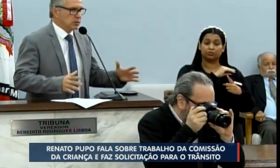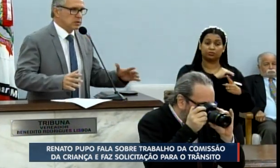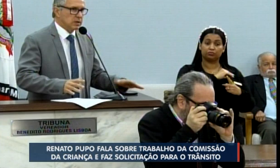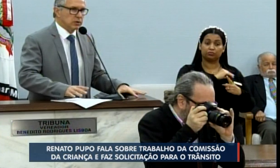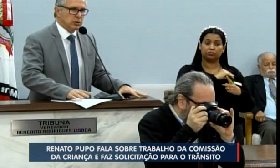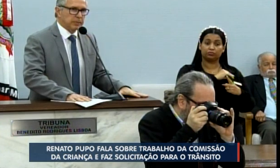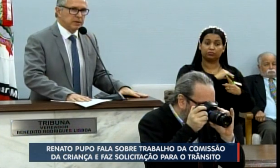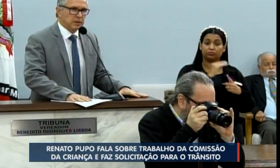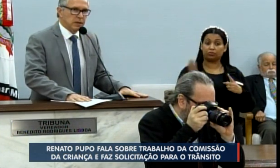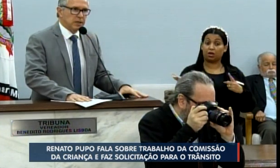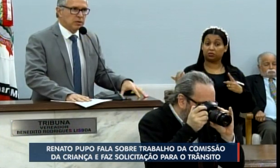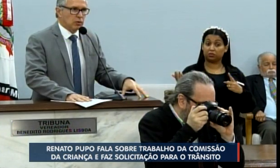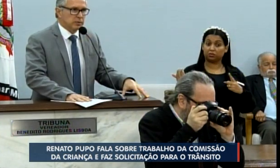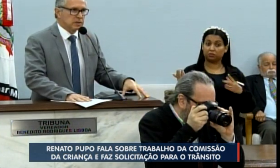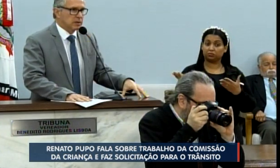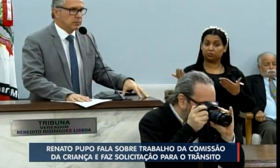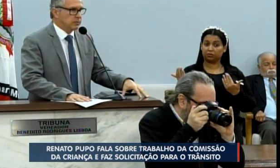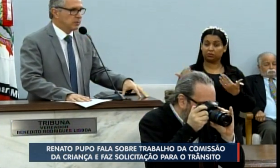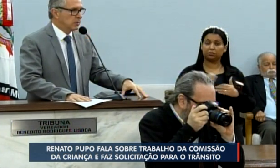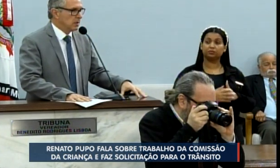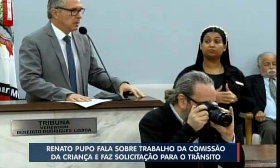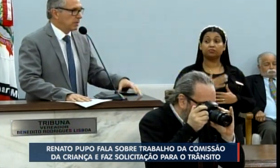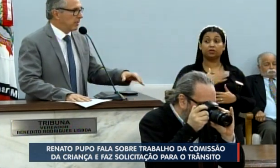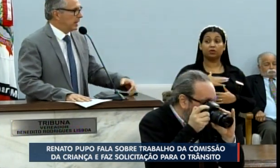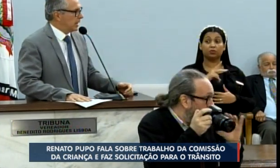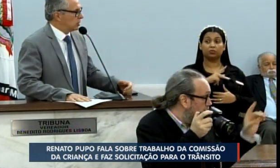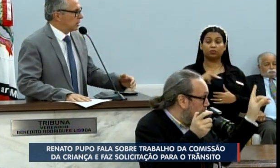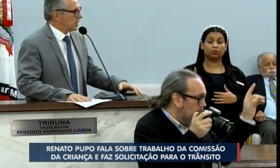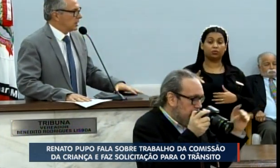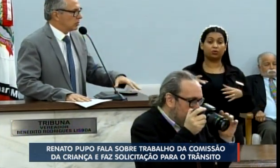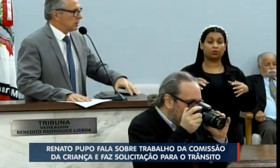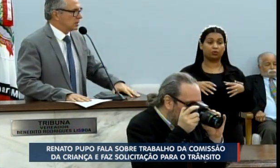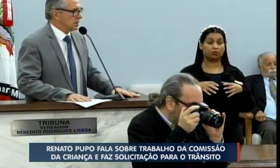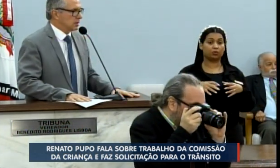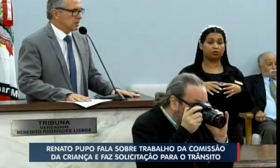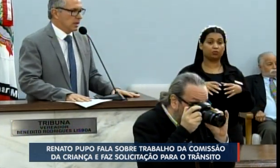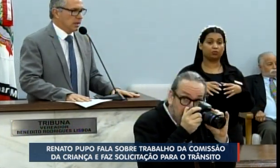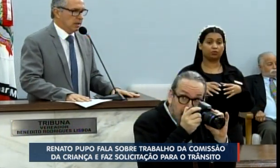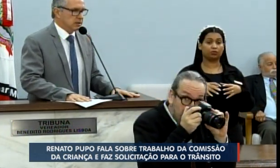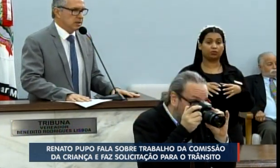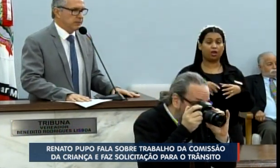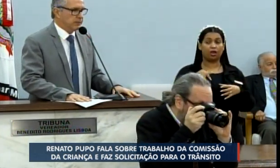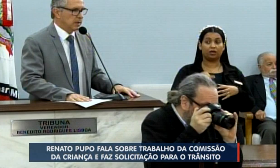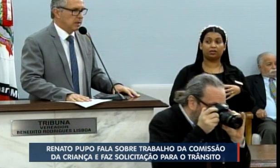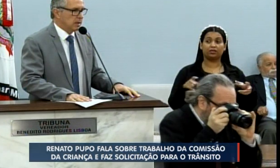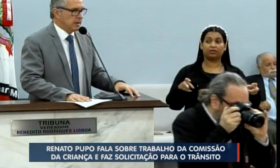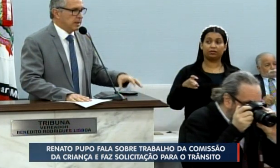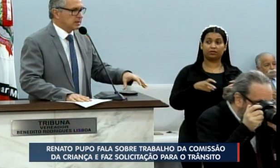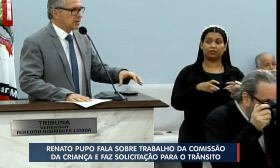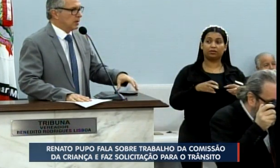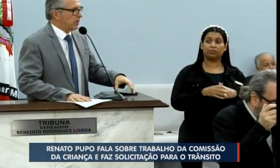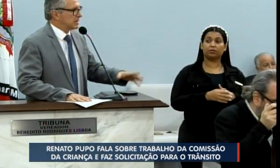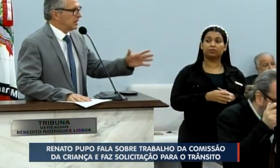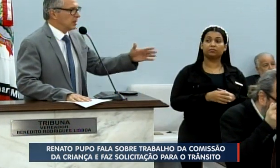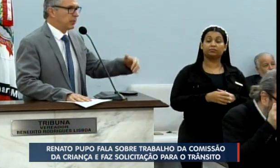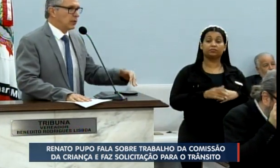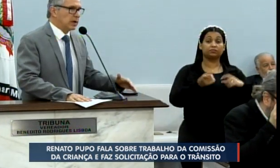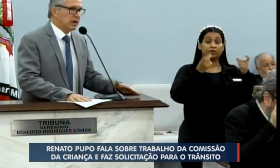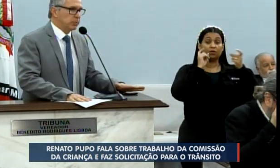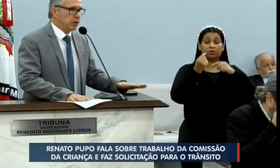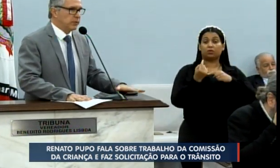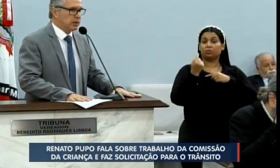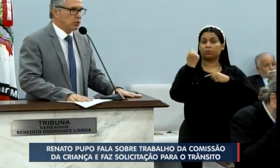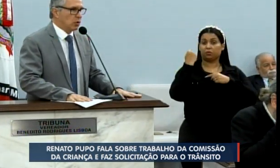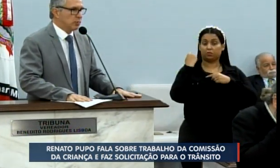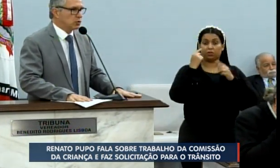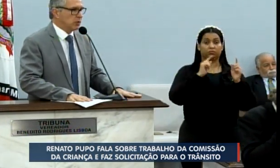Na condição de presidente da Comissão Permanente da Criança e Adolescente desta casa, na sessão passada,